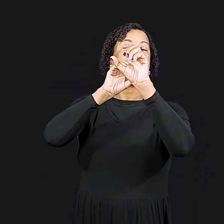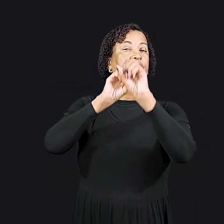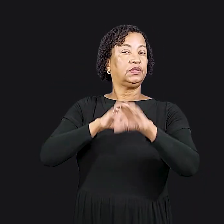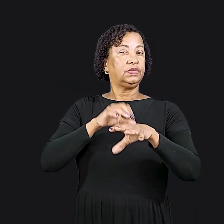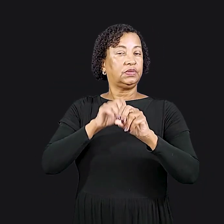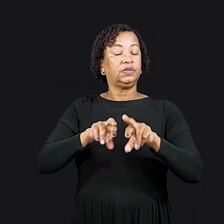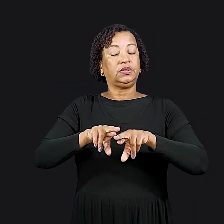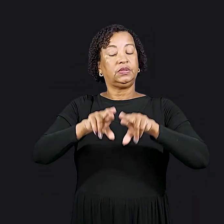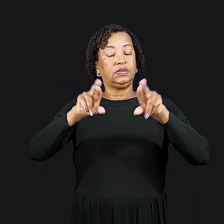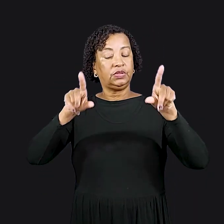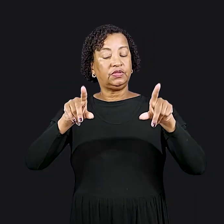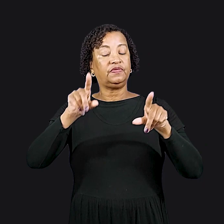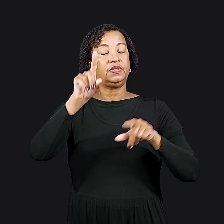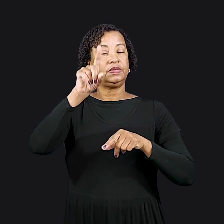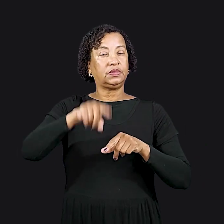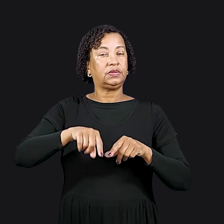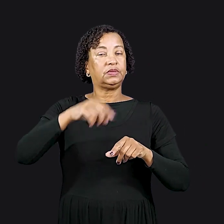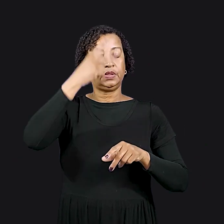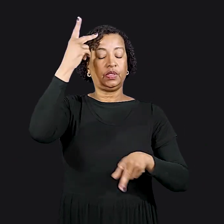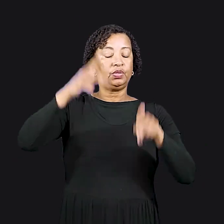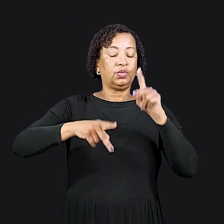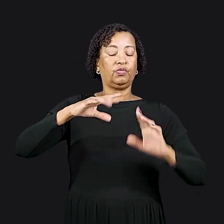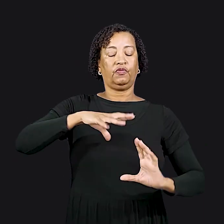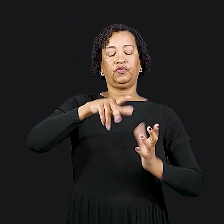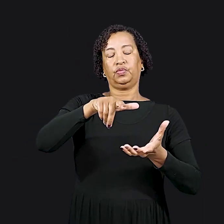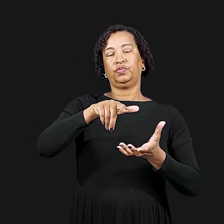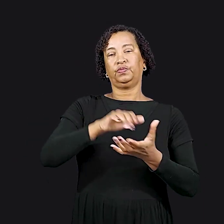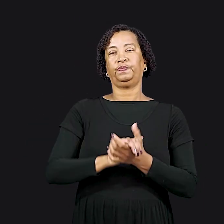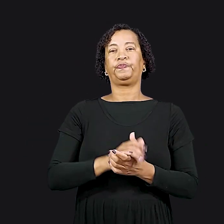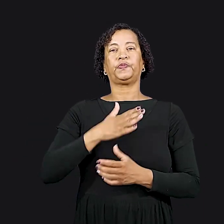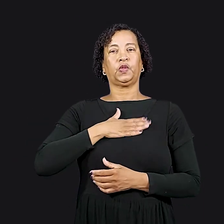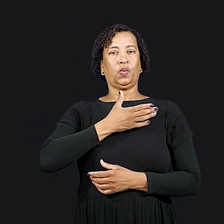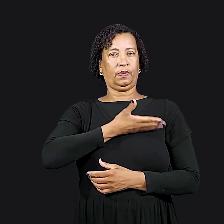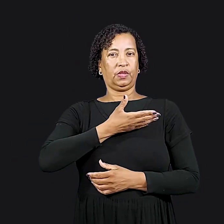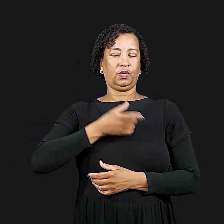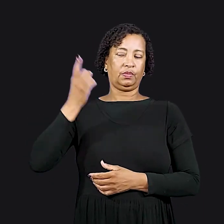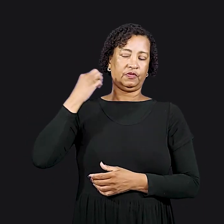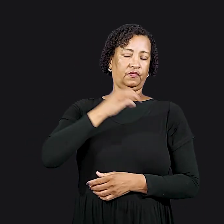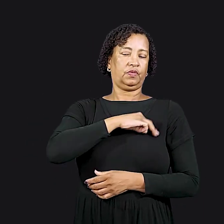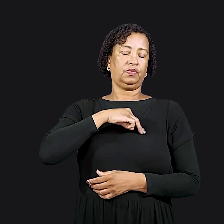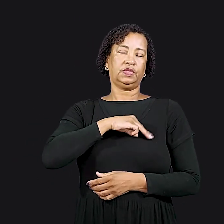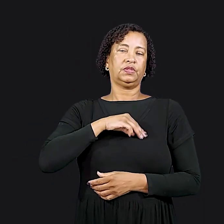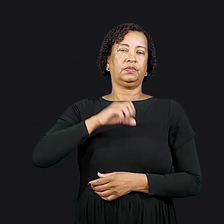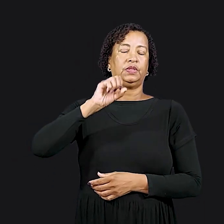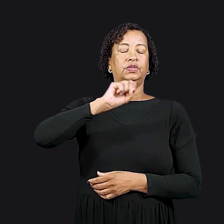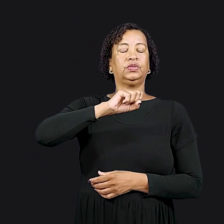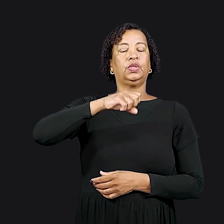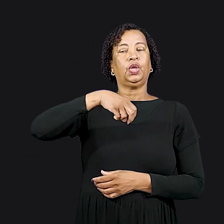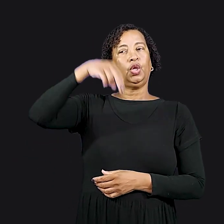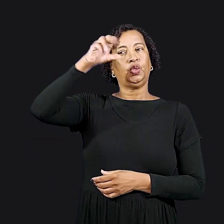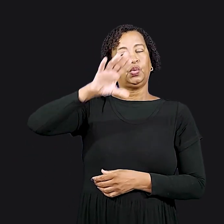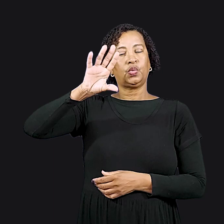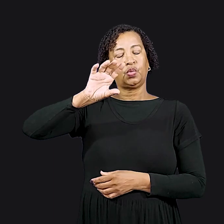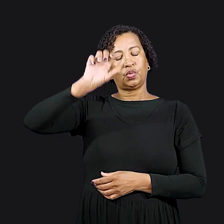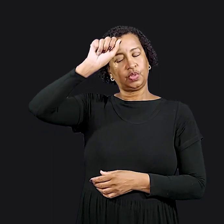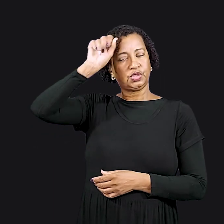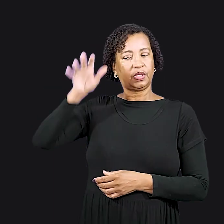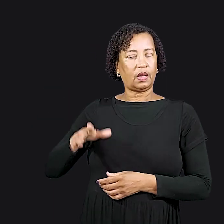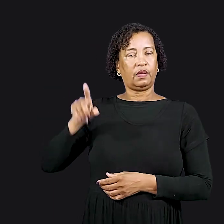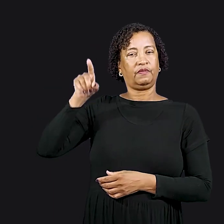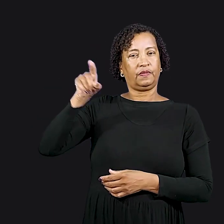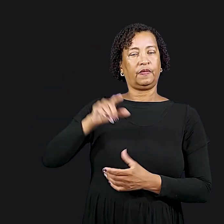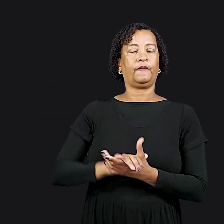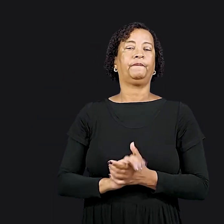sermos diferentes das pessoas desse mundo. Um grande amigo meu foi missionário no norte da África durante 5 anos. Enquanto